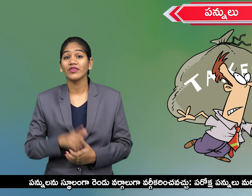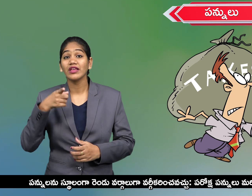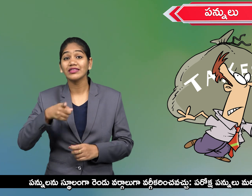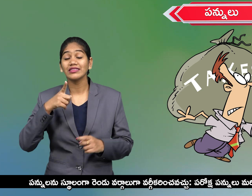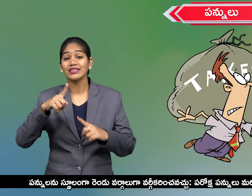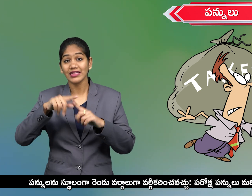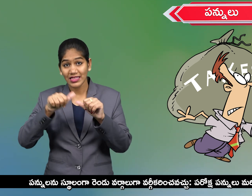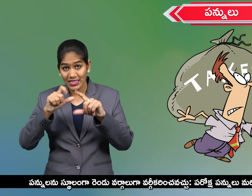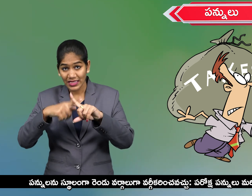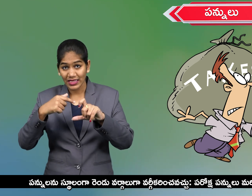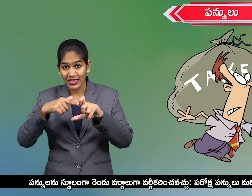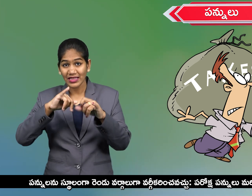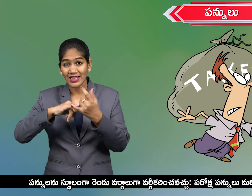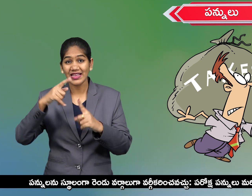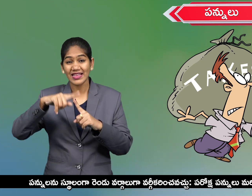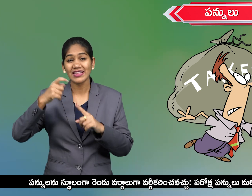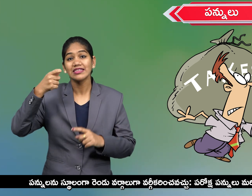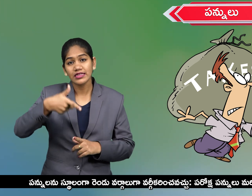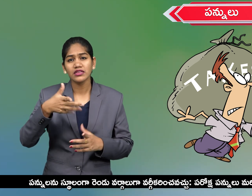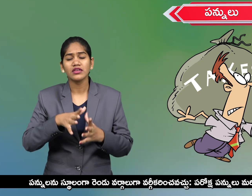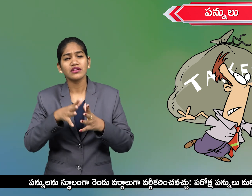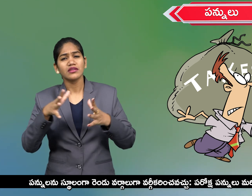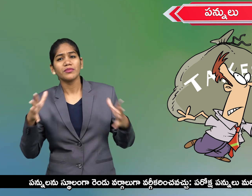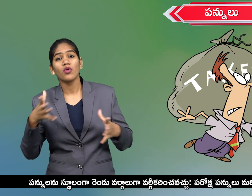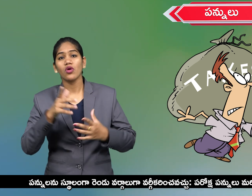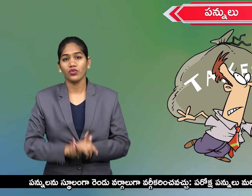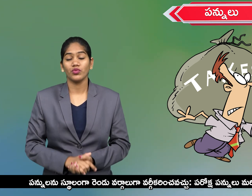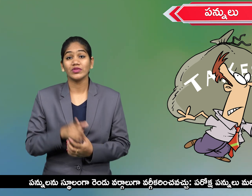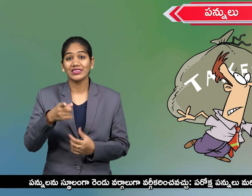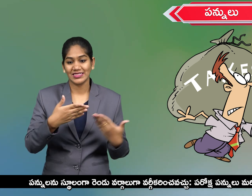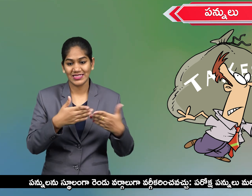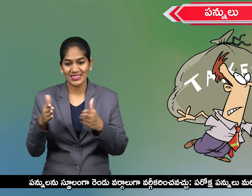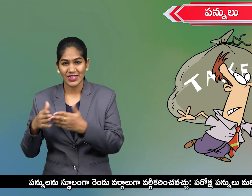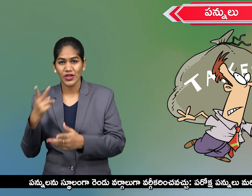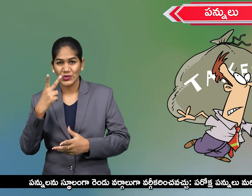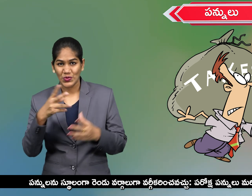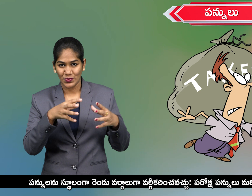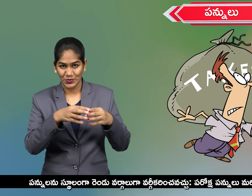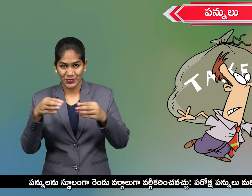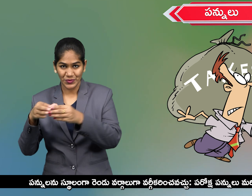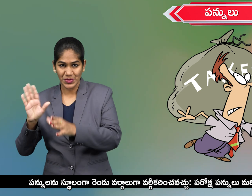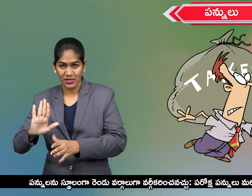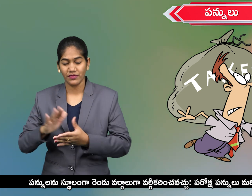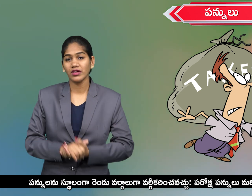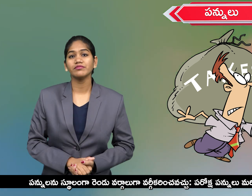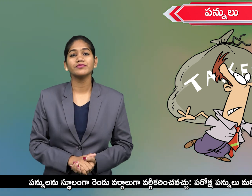పన్నులను స్థూలంగా 2 వర్గాలుగా వర్గీకరించవచ్చు: పరోక్ష పన్నులు మరియు ప్రత్యక్ష